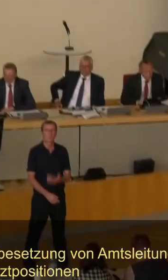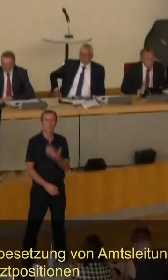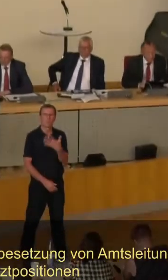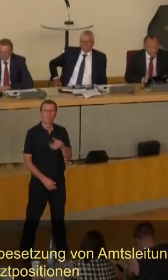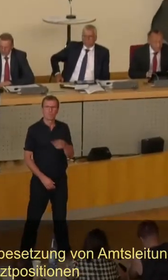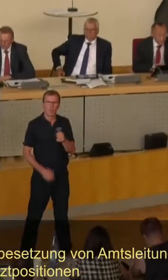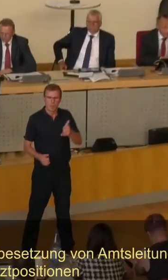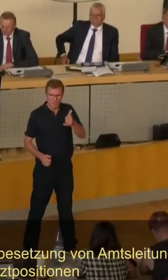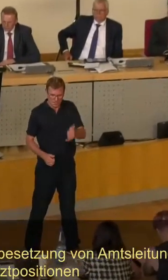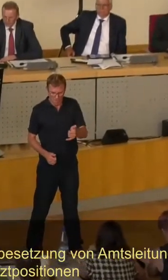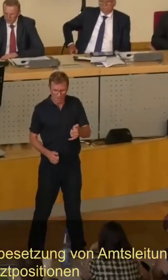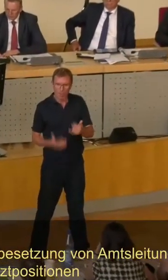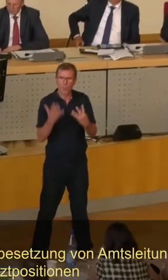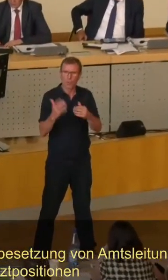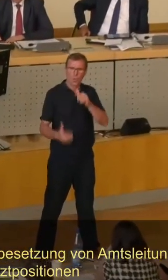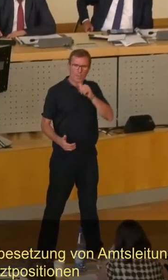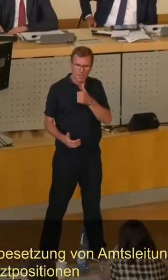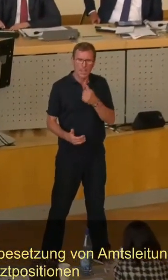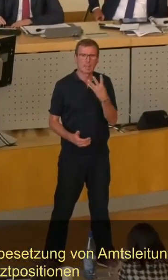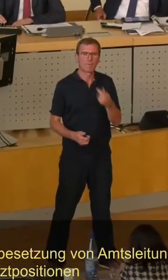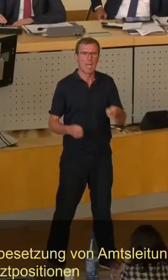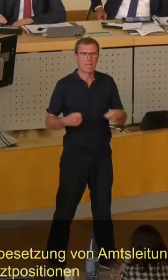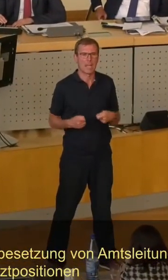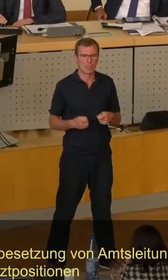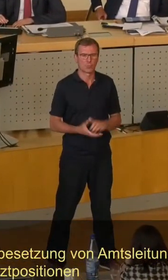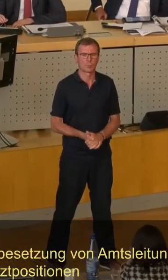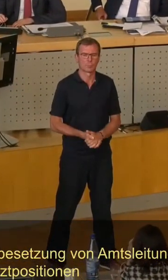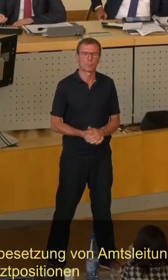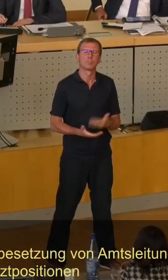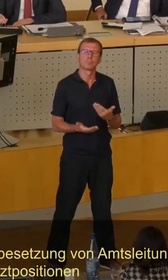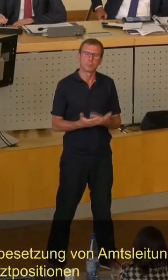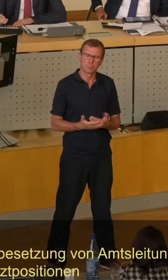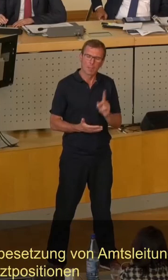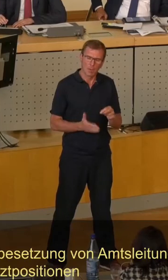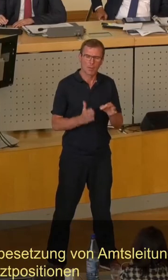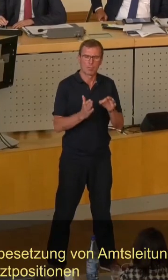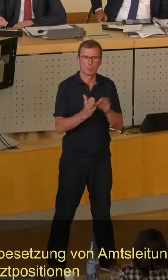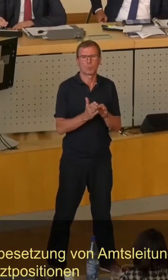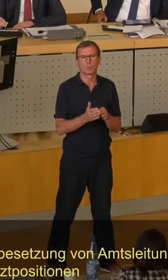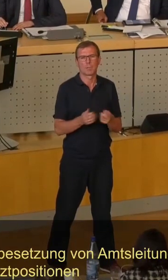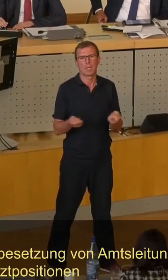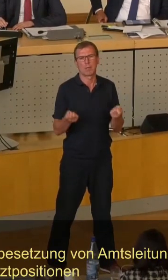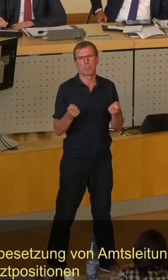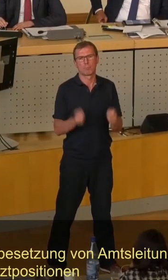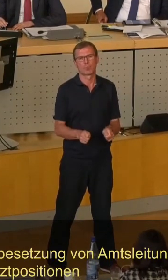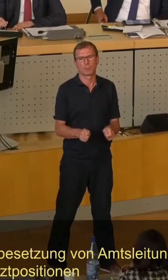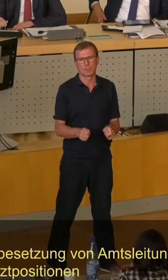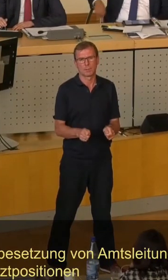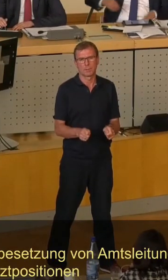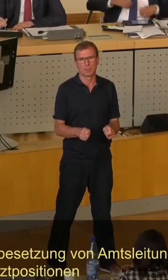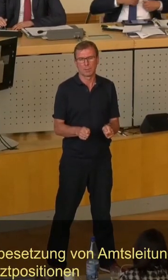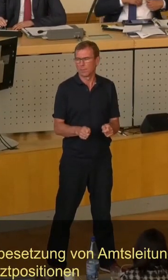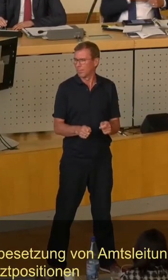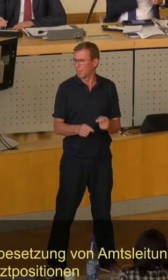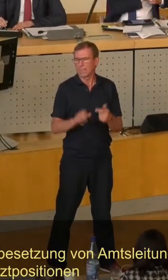55 Ja-Stimmen, neun Nein-Stimmen, vier Enthaltungen. Damit wäre das beschlossen und wir hätten den Punkt